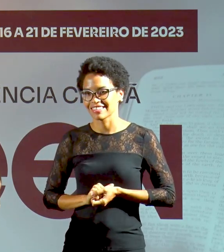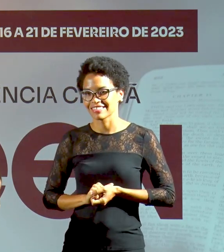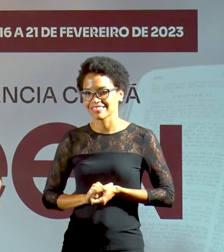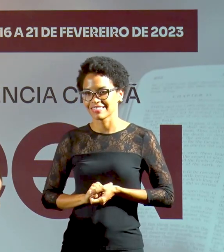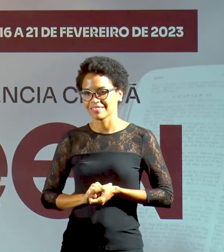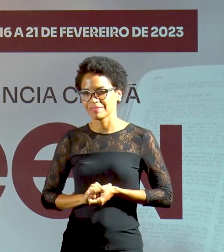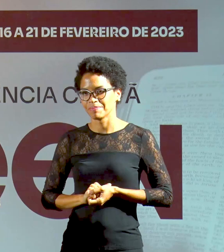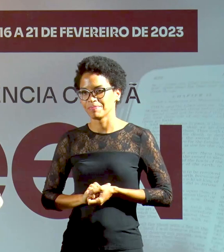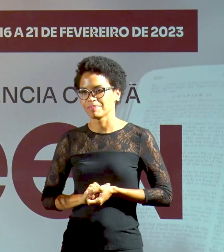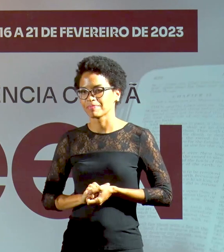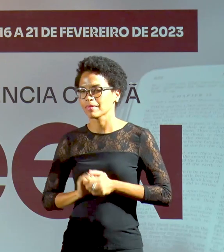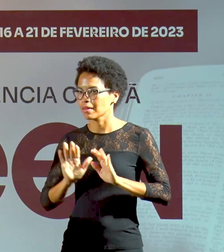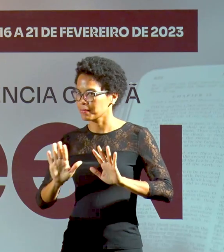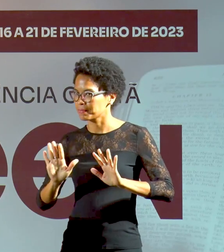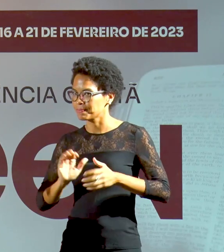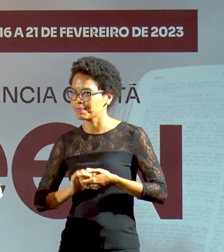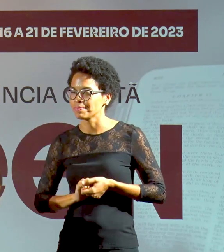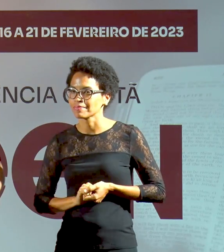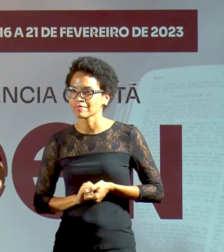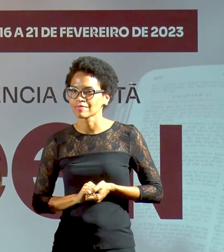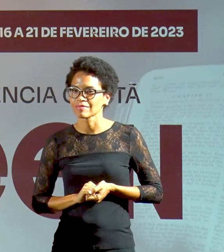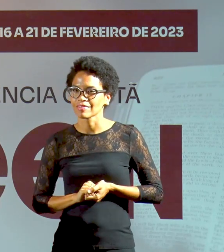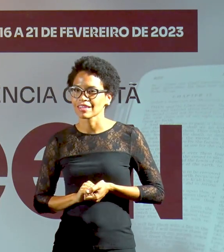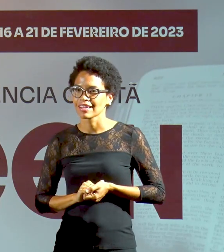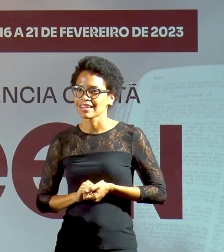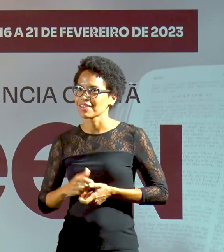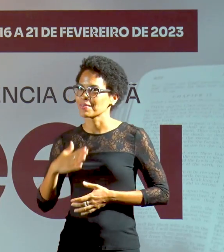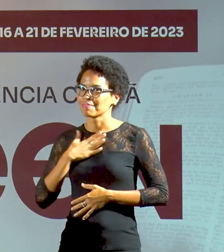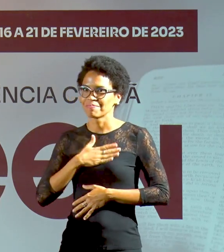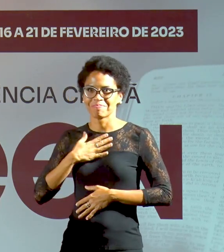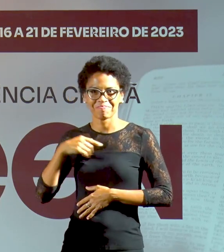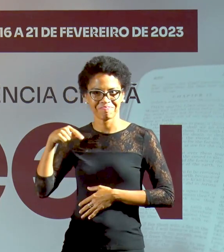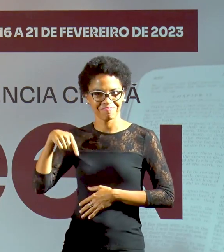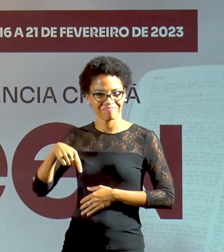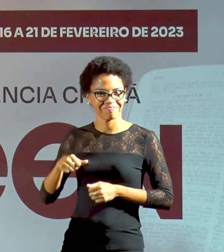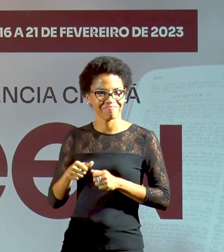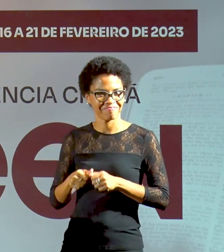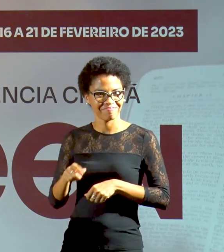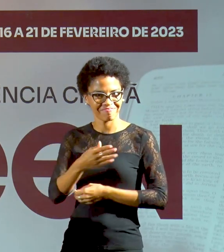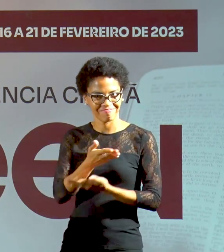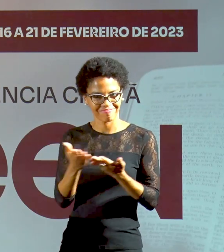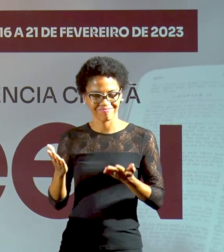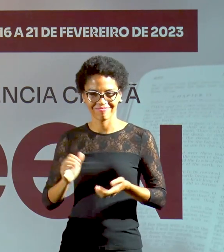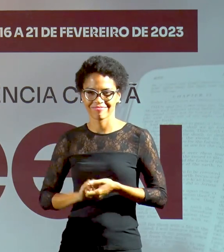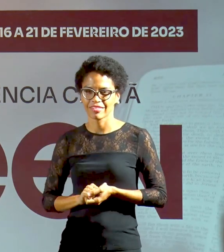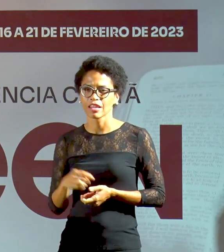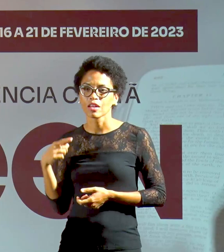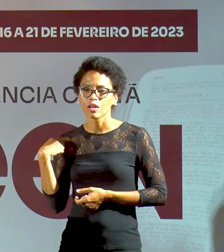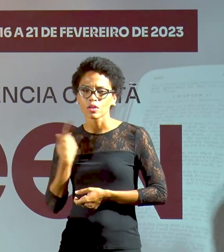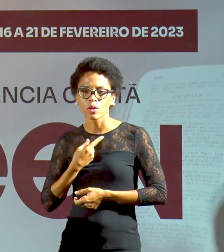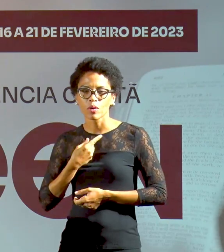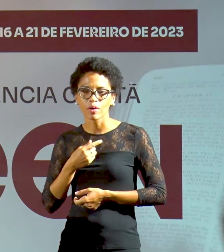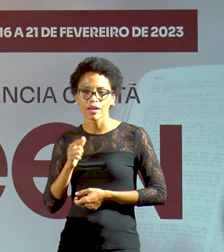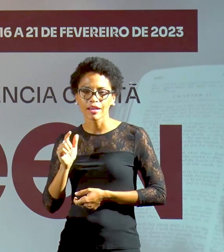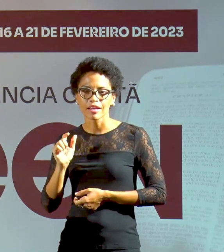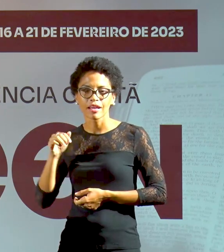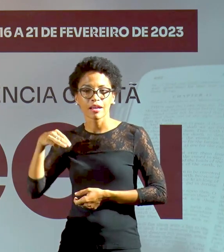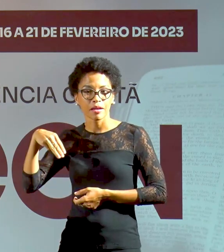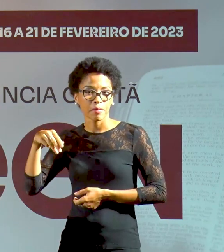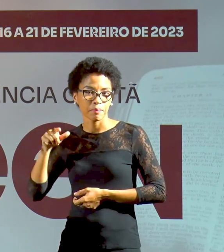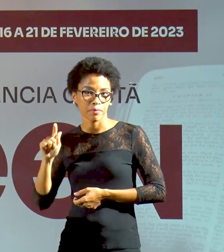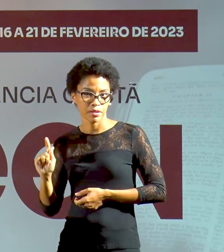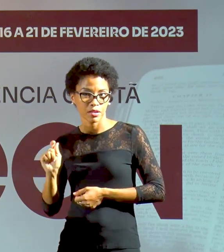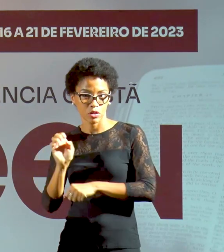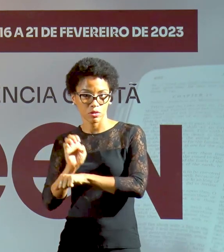ó Eu gosto demais tô gostando demais de estar aqui com vocês a gente que é mineiro a gente vai